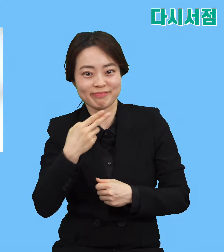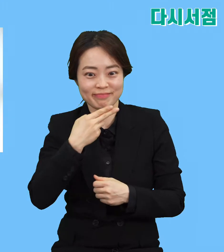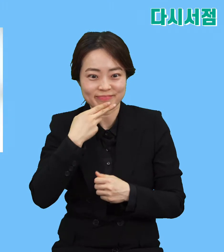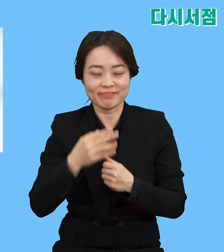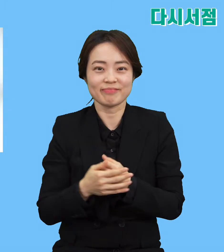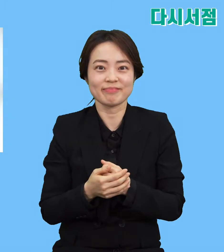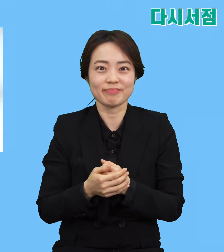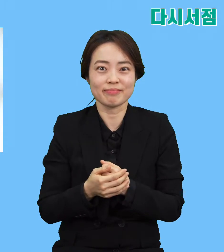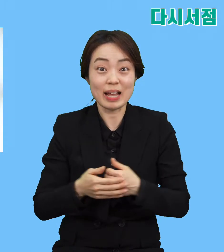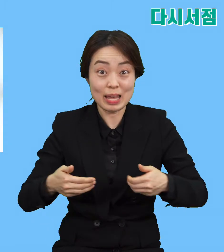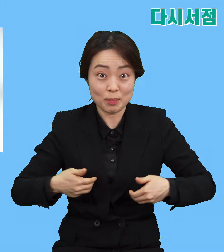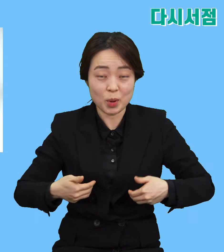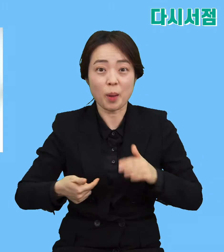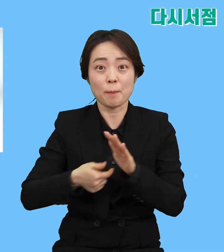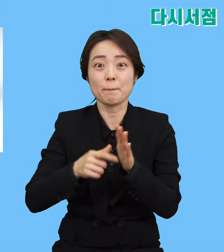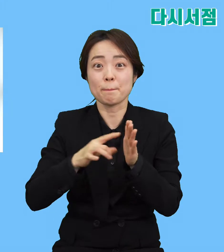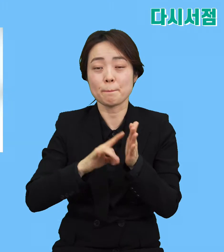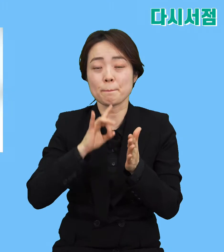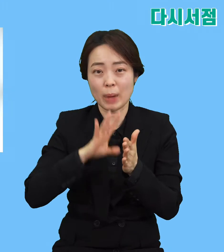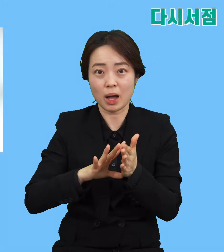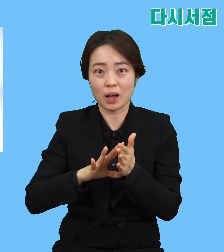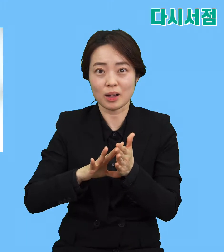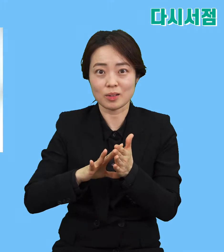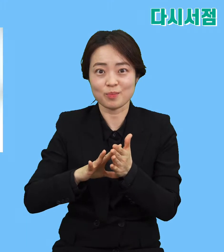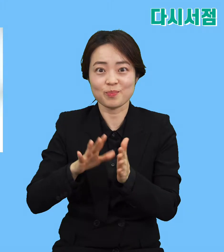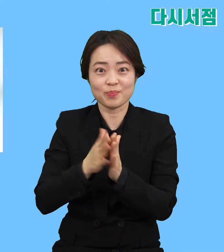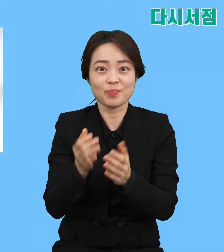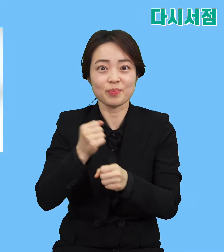필요한 만큼만 만드는. 그리고 무엇보다